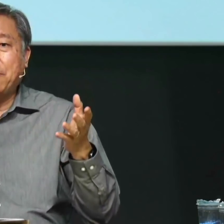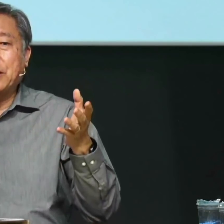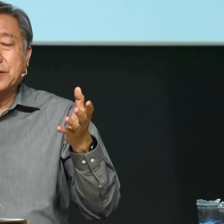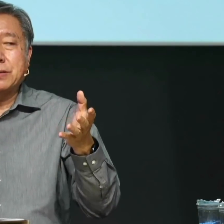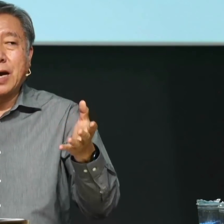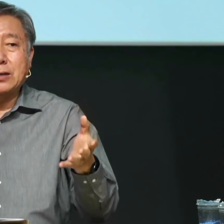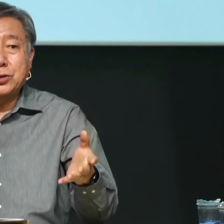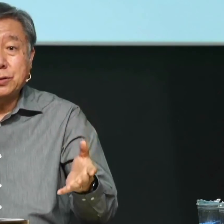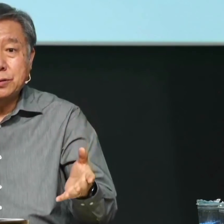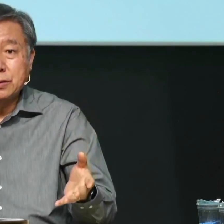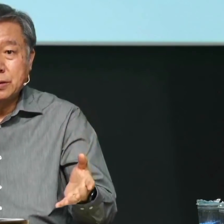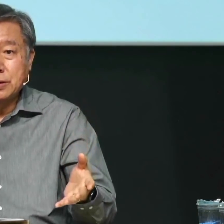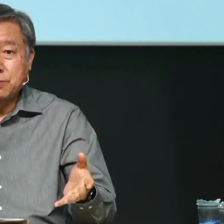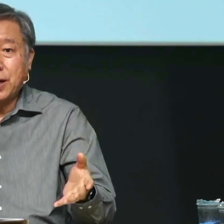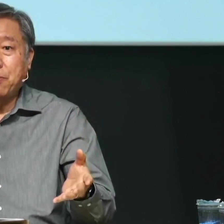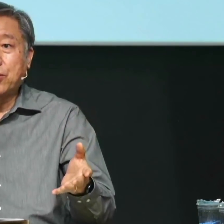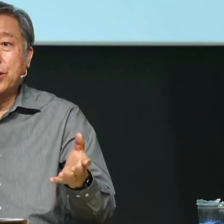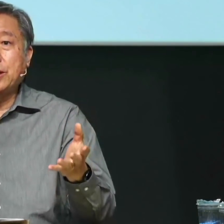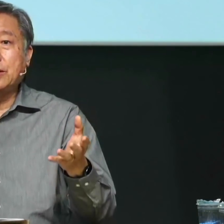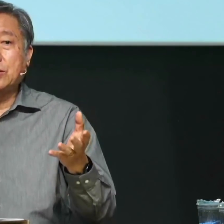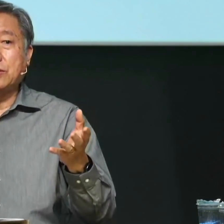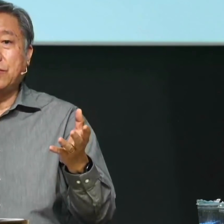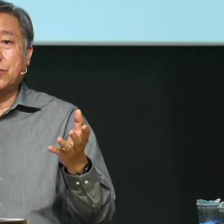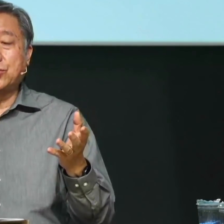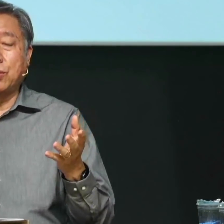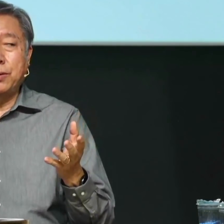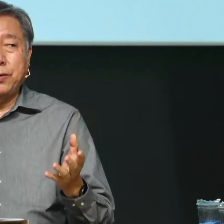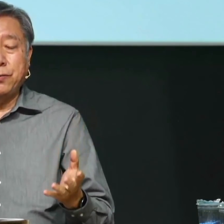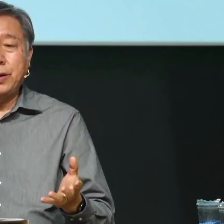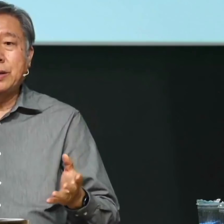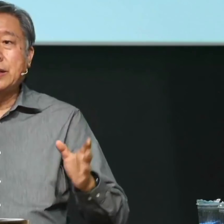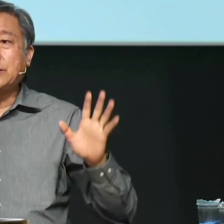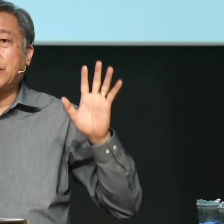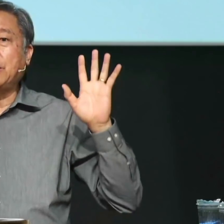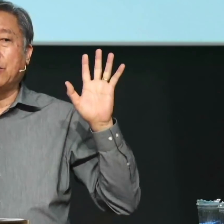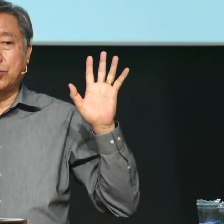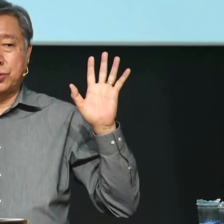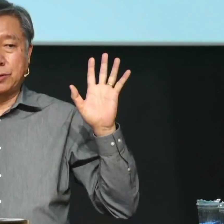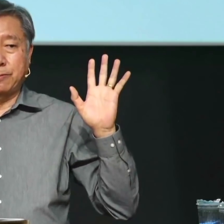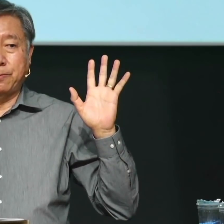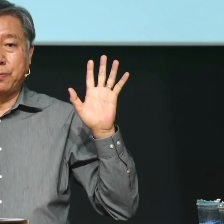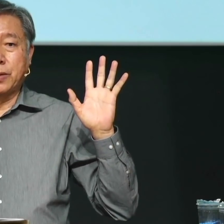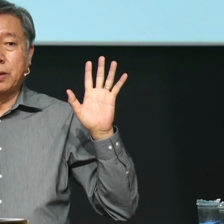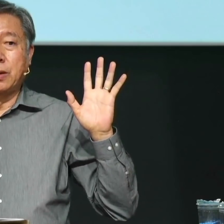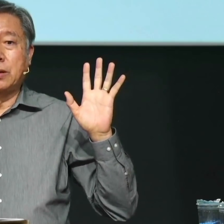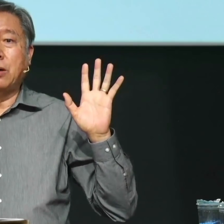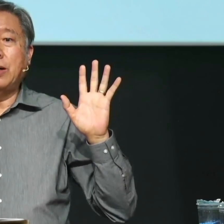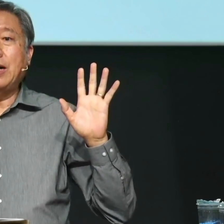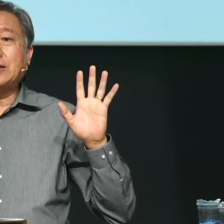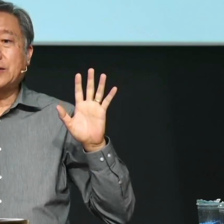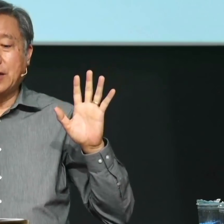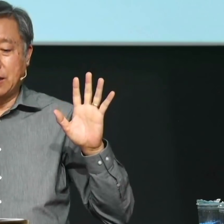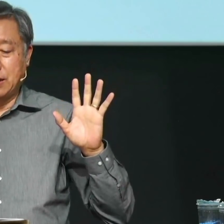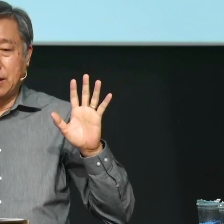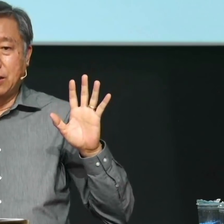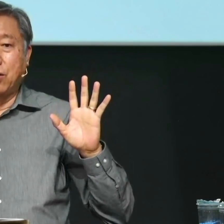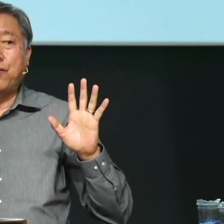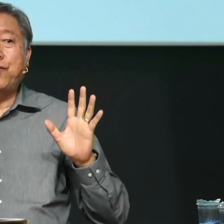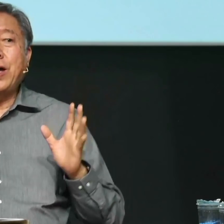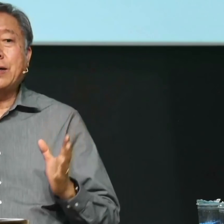uma capacidade para poder sobreviver sem Deus. Então,